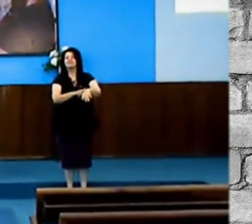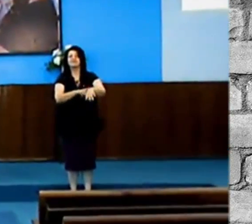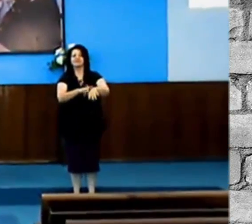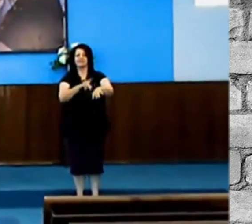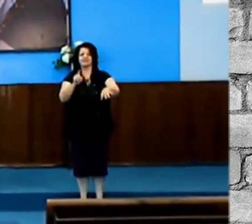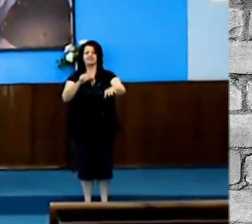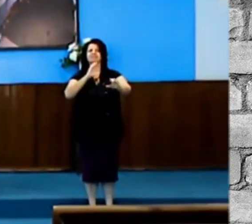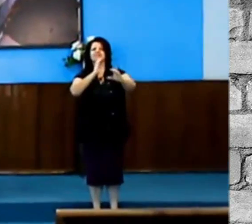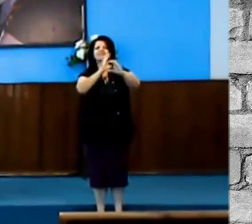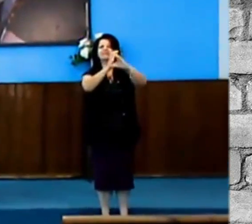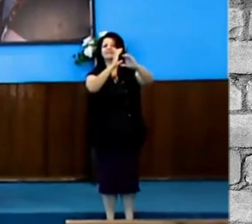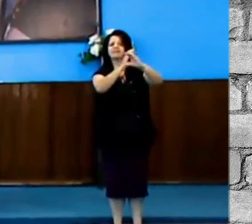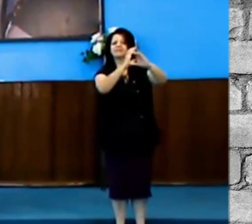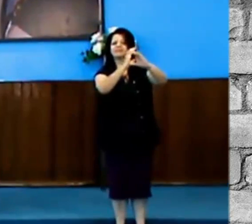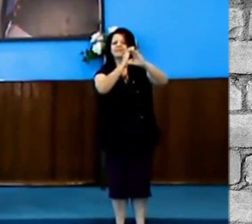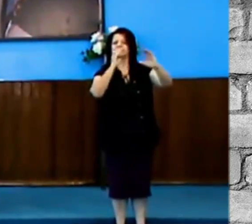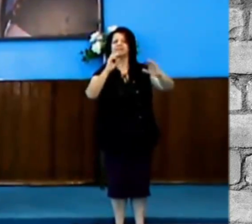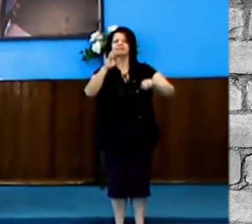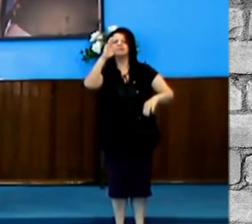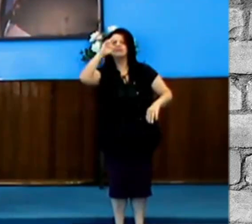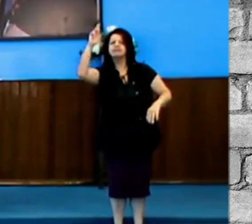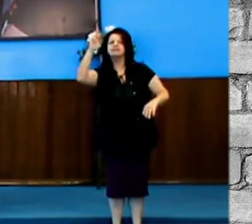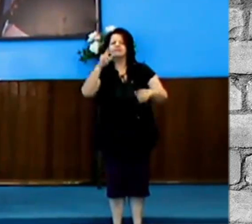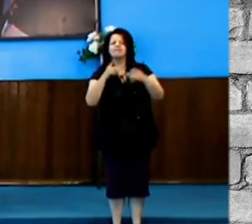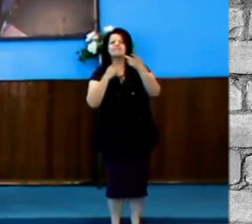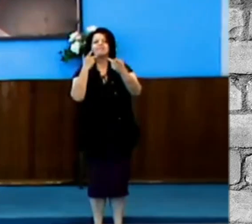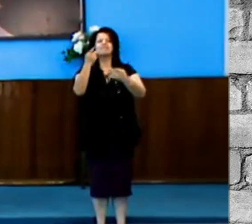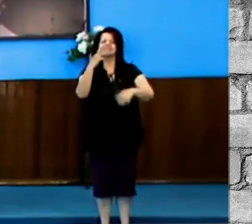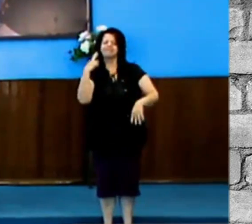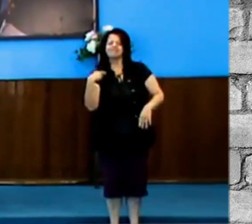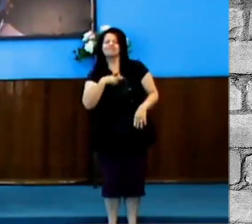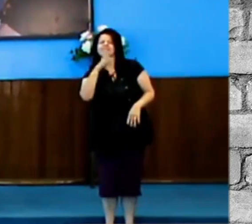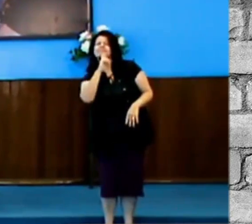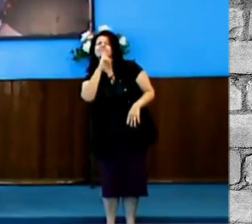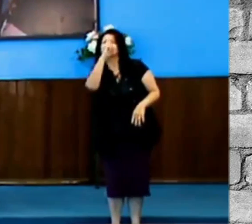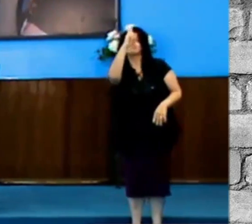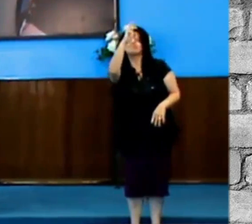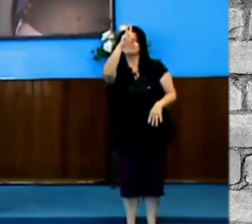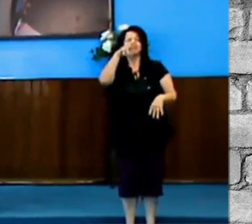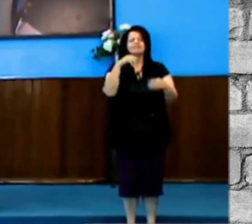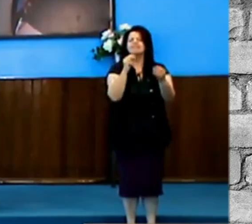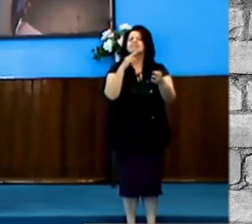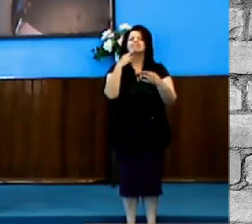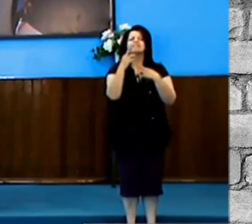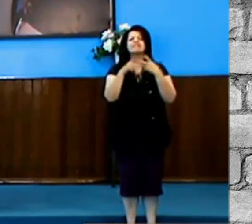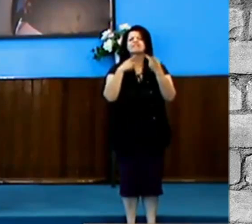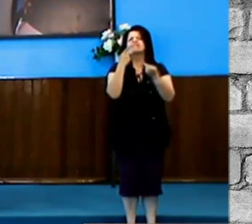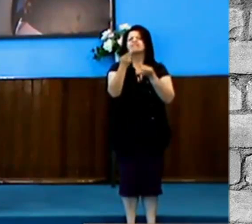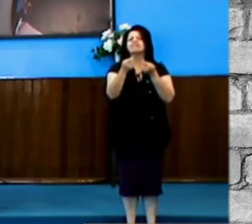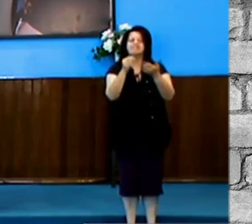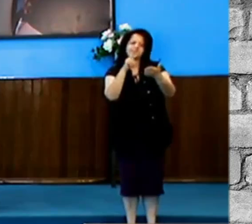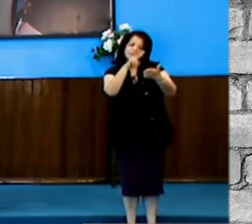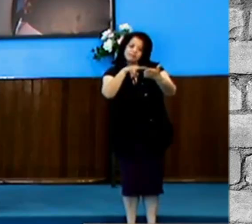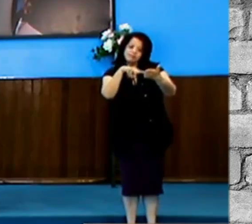culto é uma comunicação. O Senhor fala e nós respondemos. Ele fala e nós oramos, Ele fala